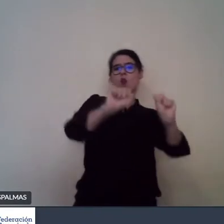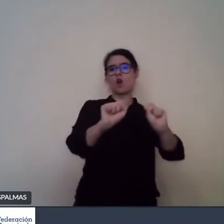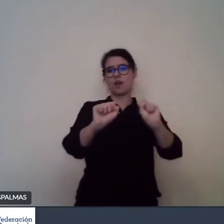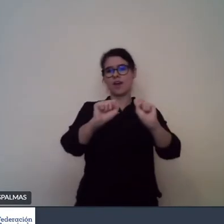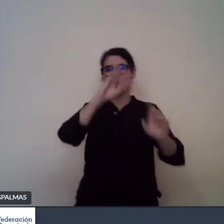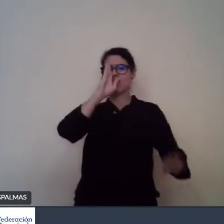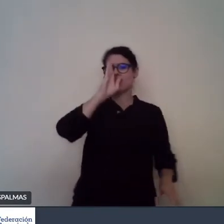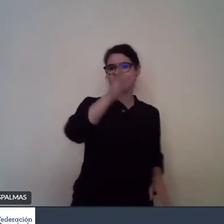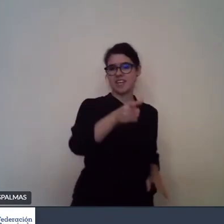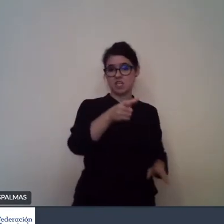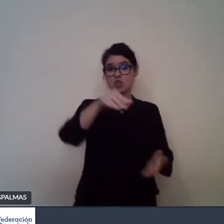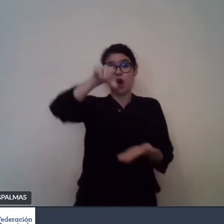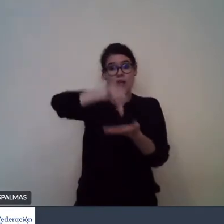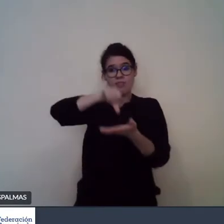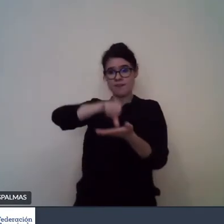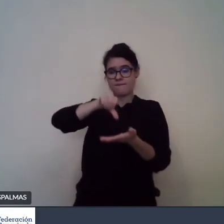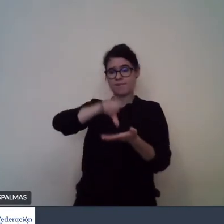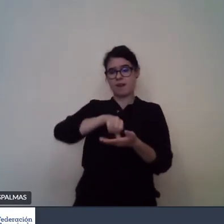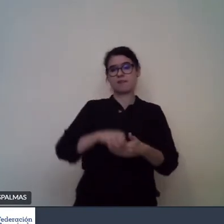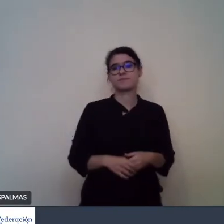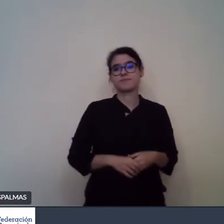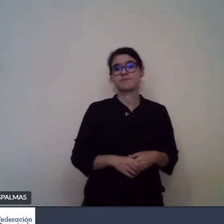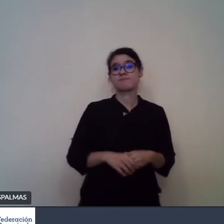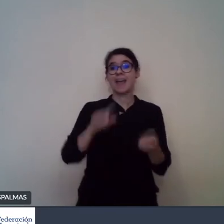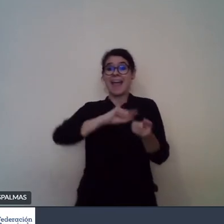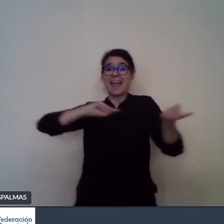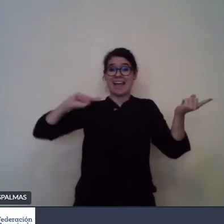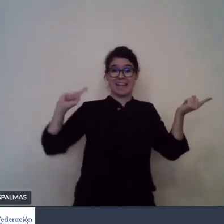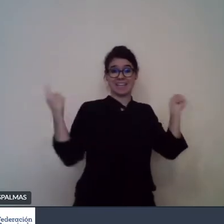Bloqueo directo central, cambian